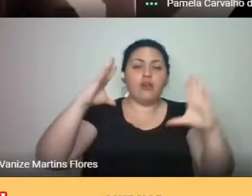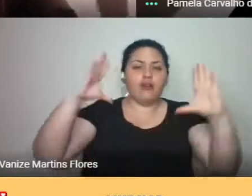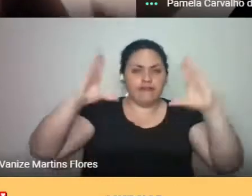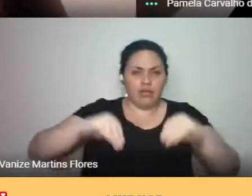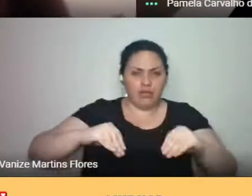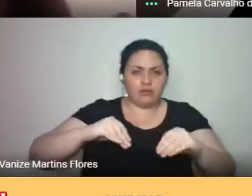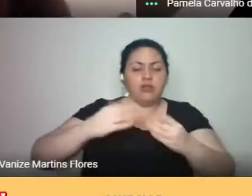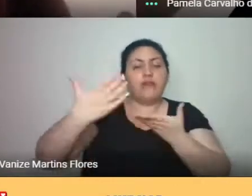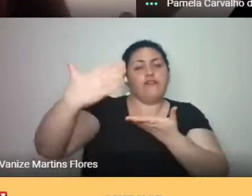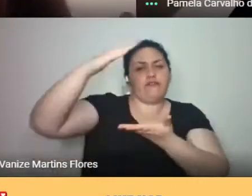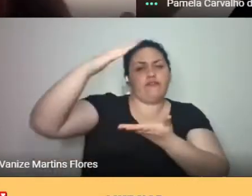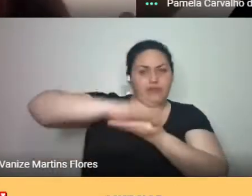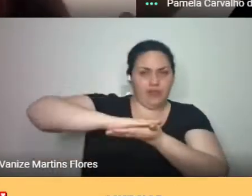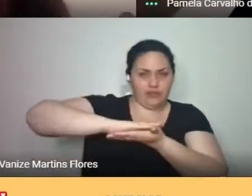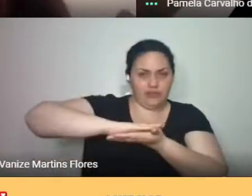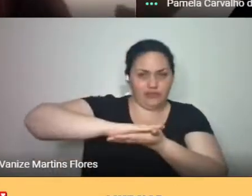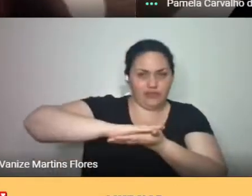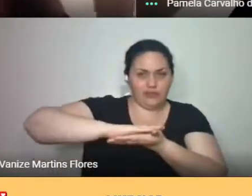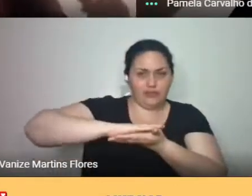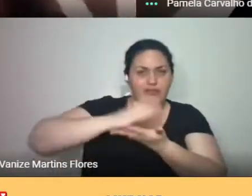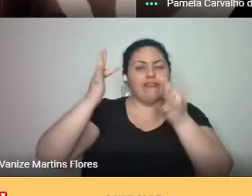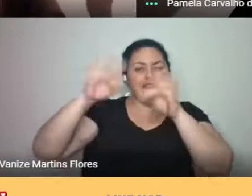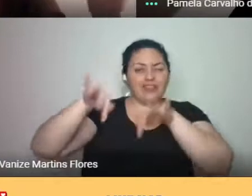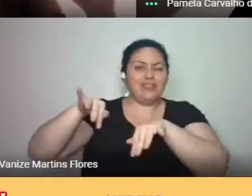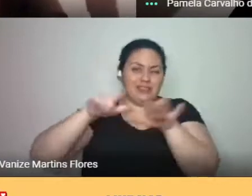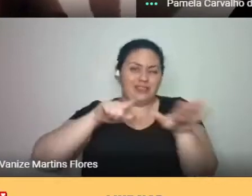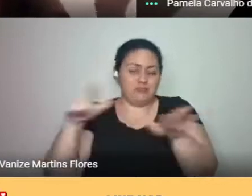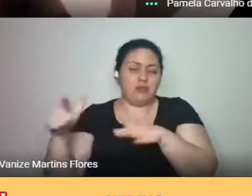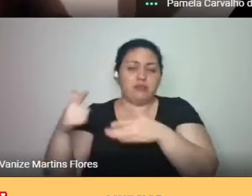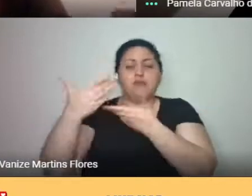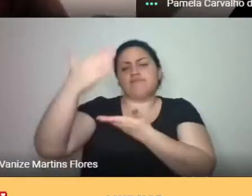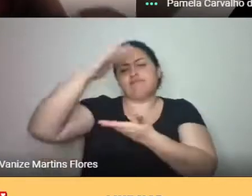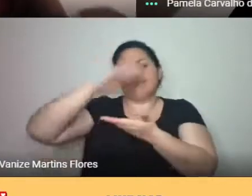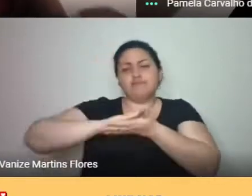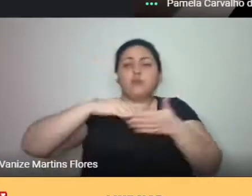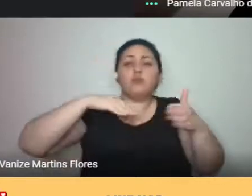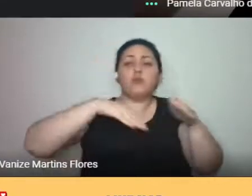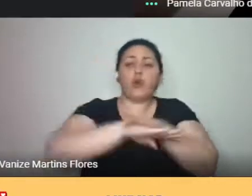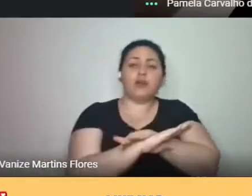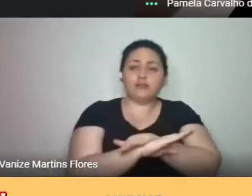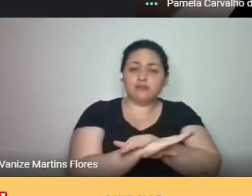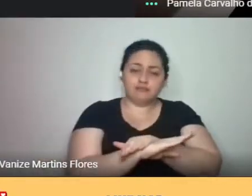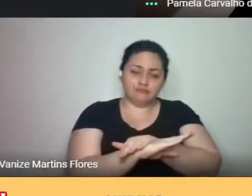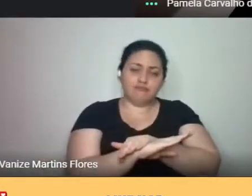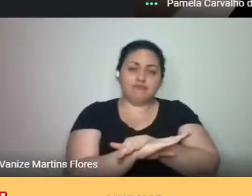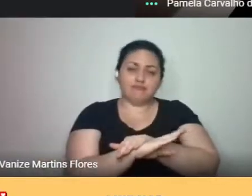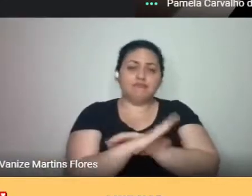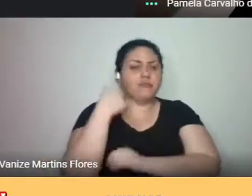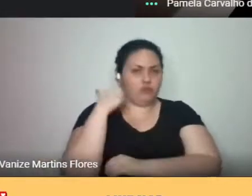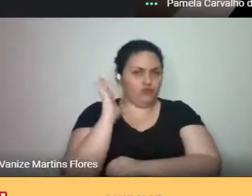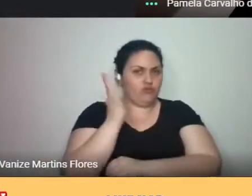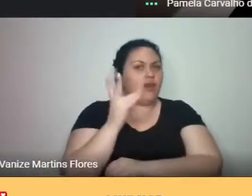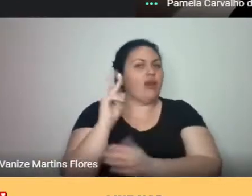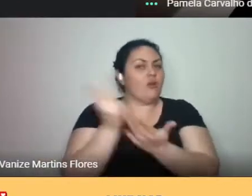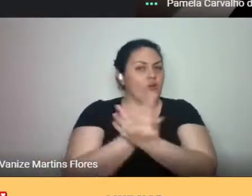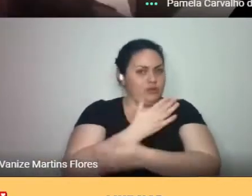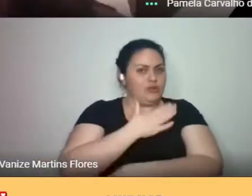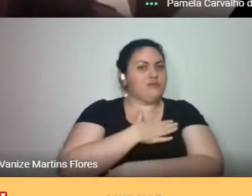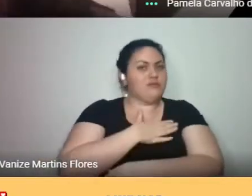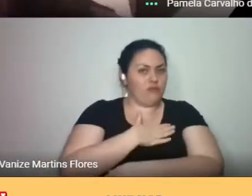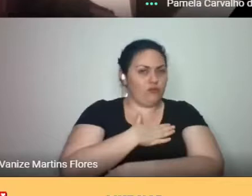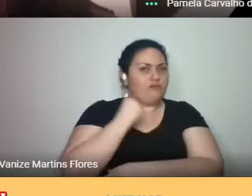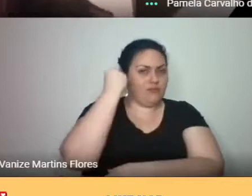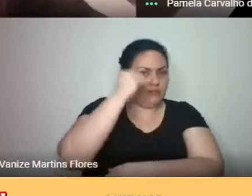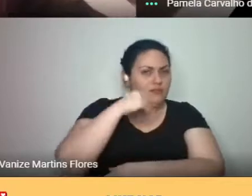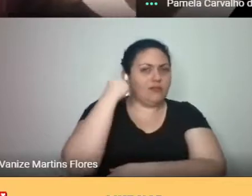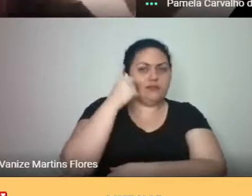enfim, deixar ele guardado. Porque o que muitas vezes acontece, eu já vivi situações assim, e acredito que as pessoas,